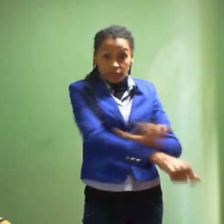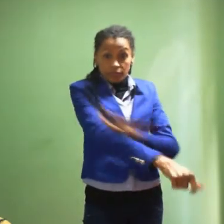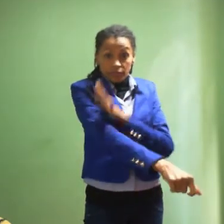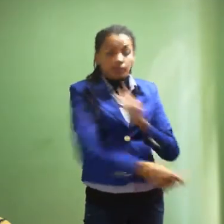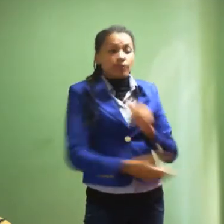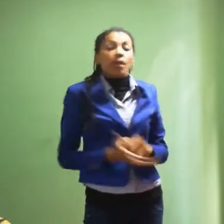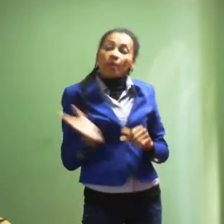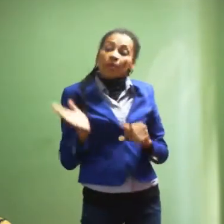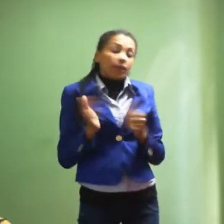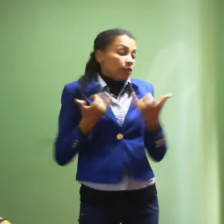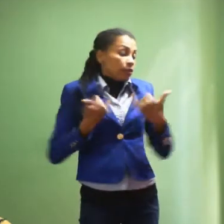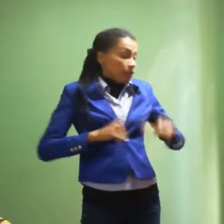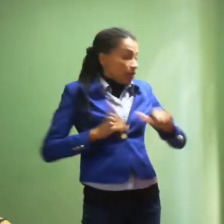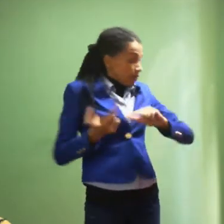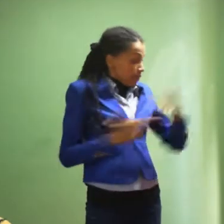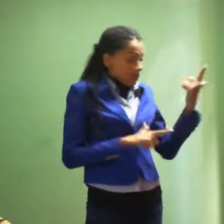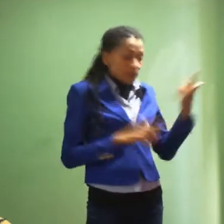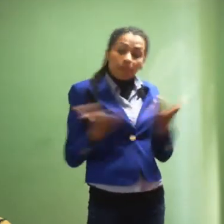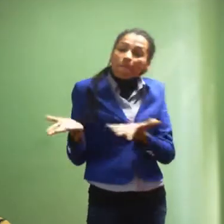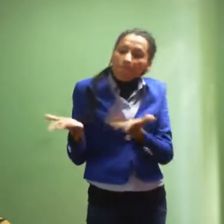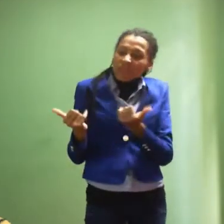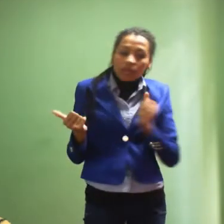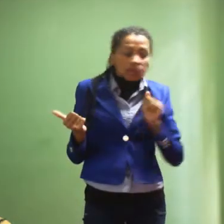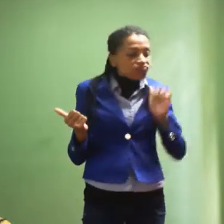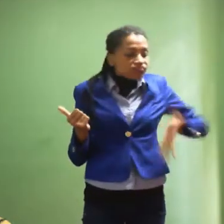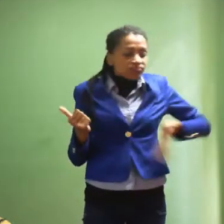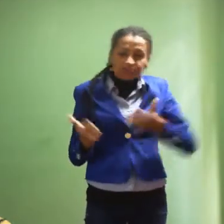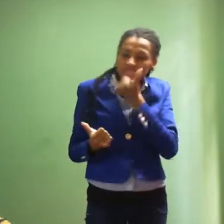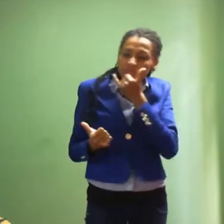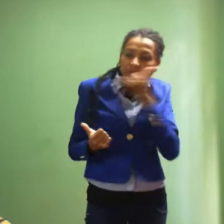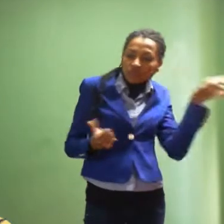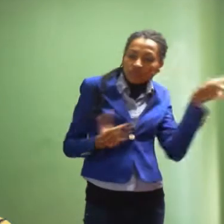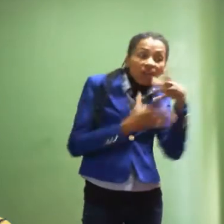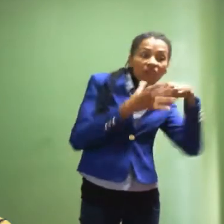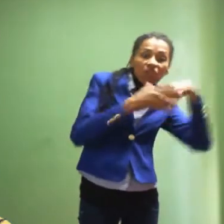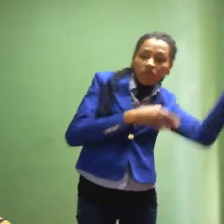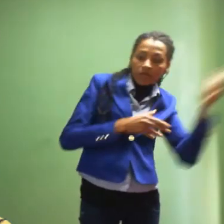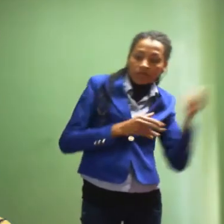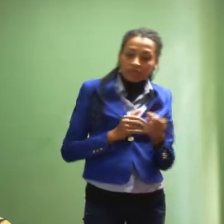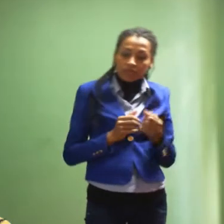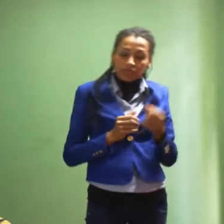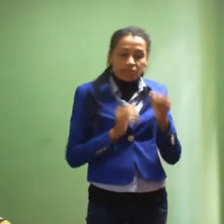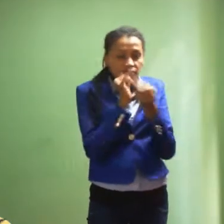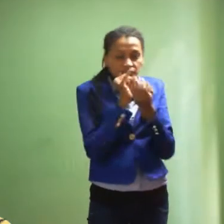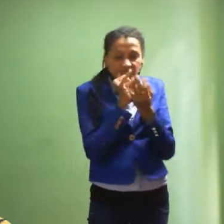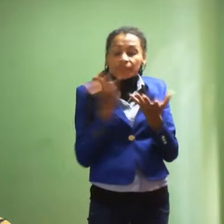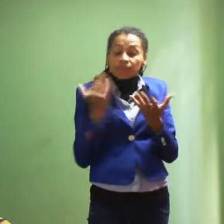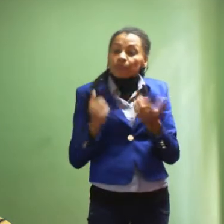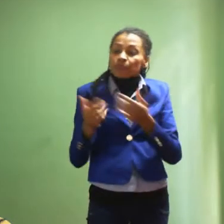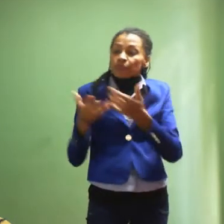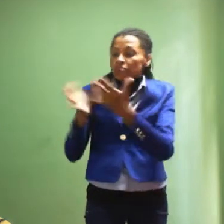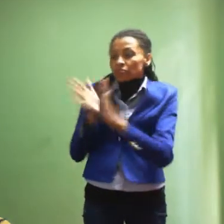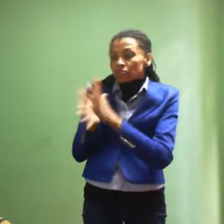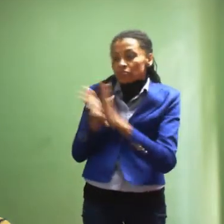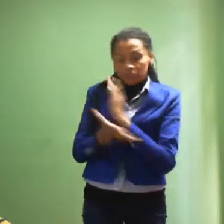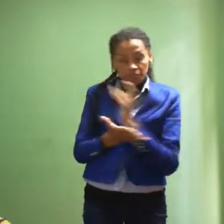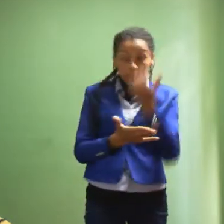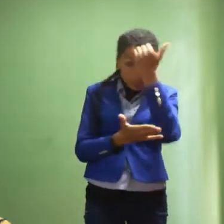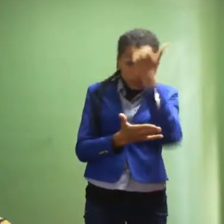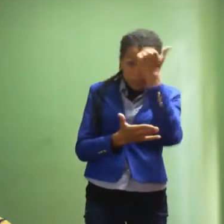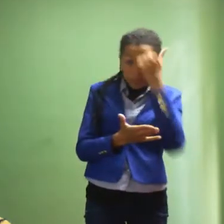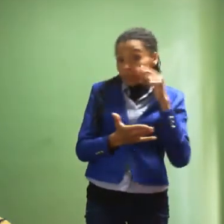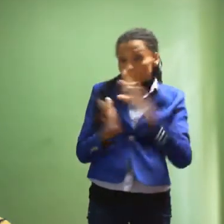a los chicos que nos cuenten, que describan cómo fue lo que vivieron en esa salida pedagógica. Y el docente puede irlo plasmando por